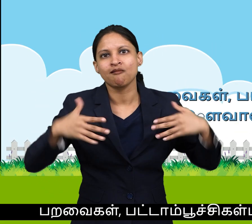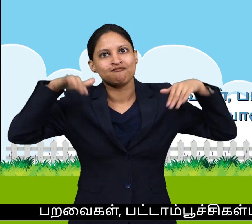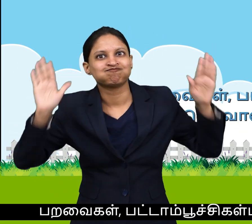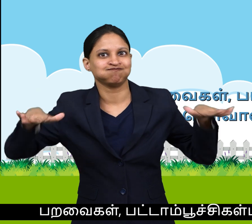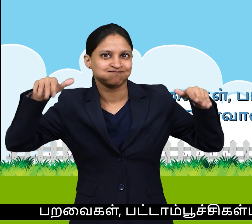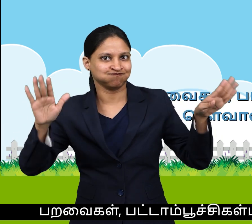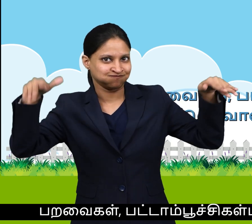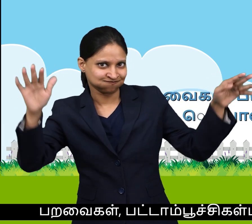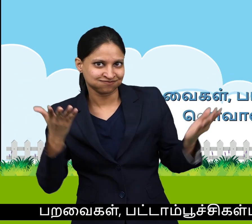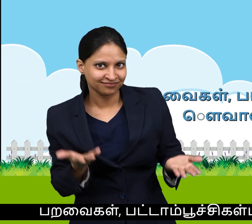பறக்கின்றன.